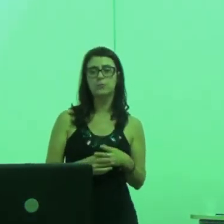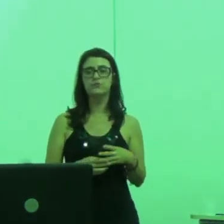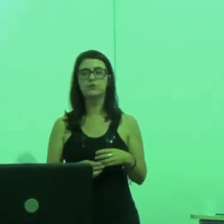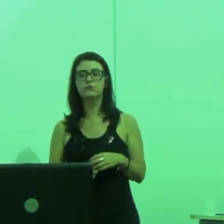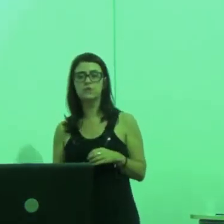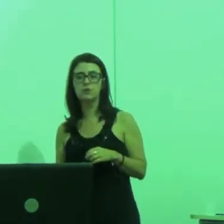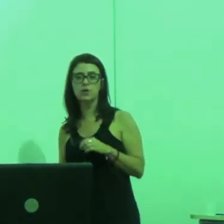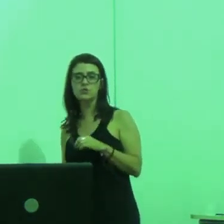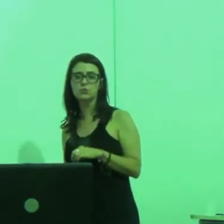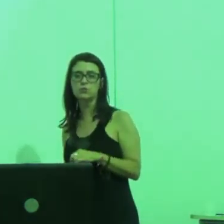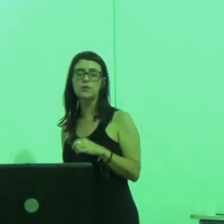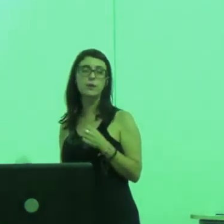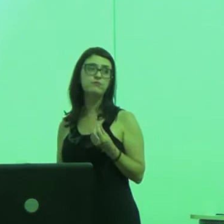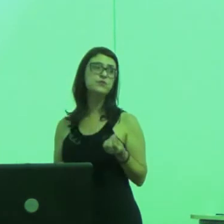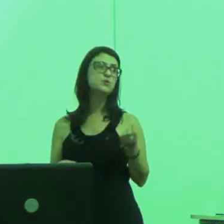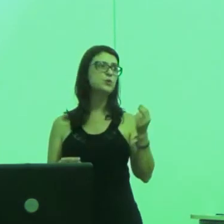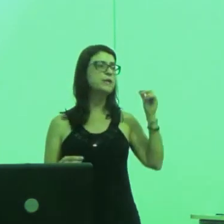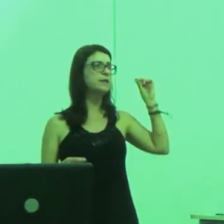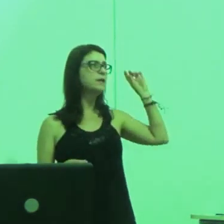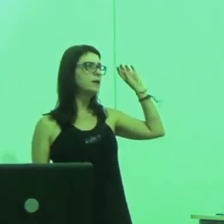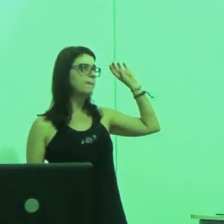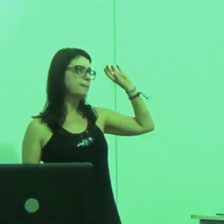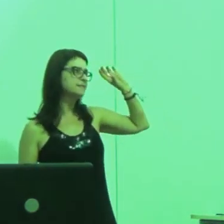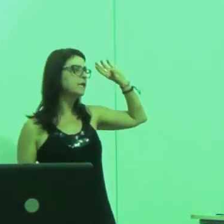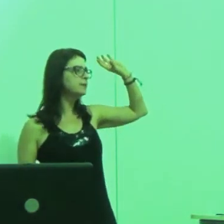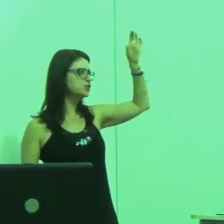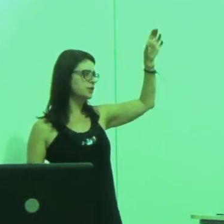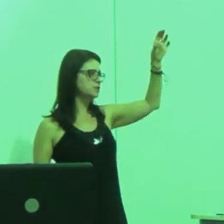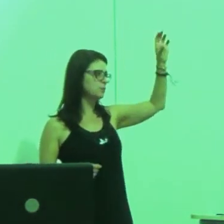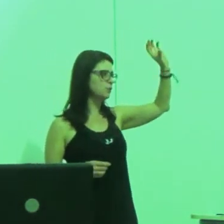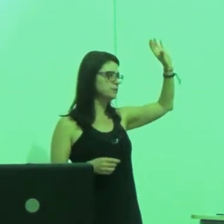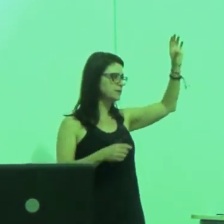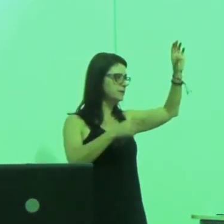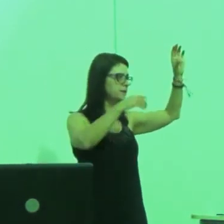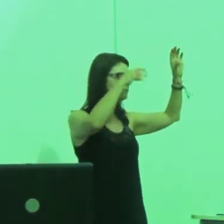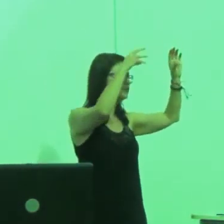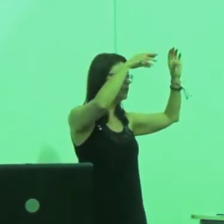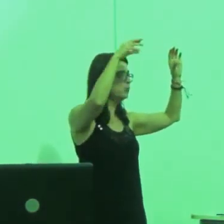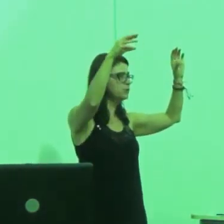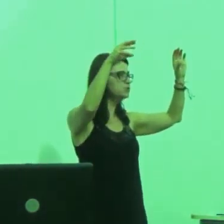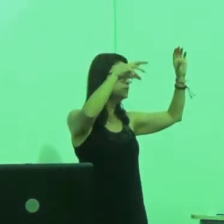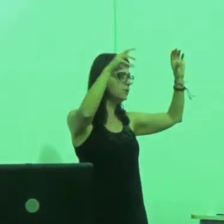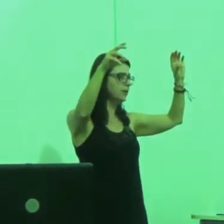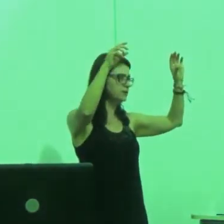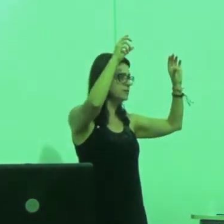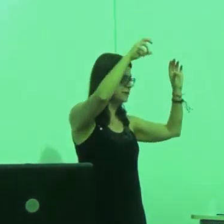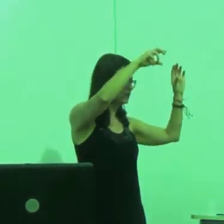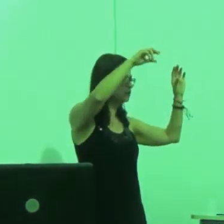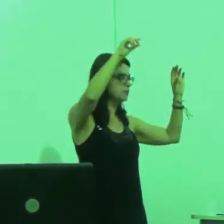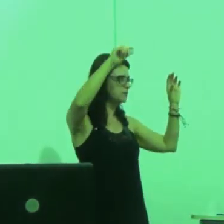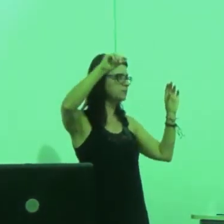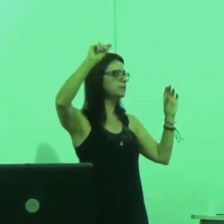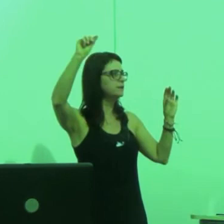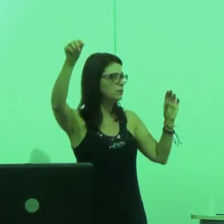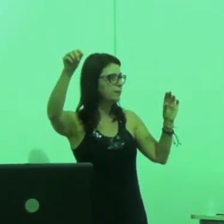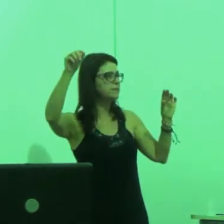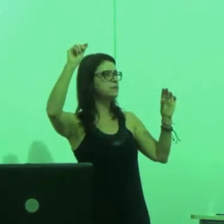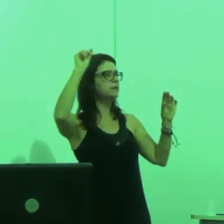Prefiro que você corte, suture e eu reviso, porque se ela mexesse numa coisa aqui, tinha muitas consequências naquela situação, que aquilo aparecia ali,